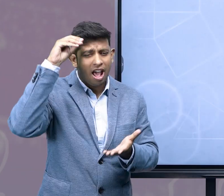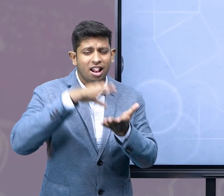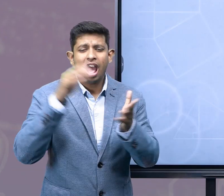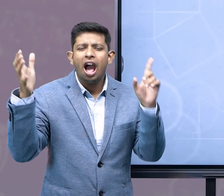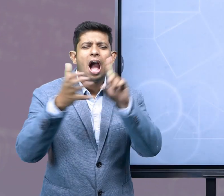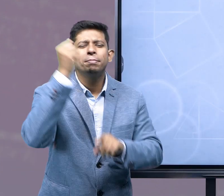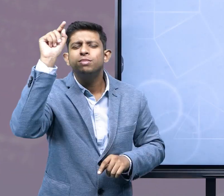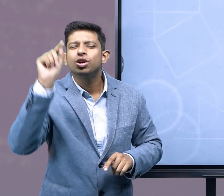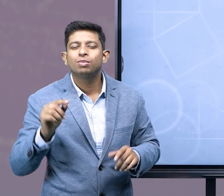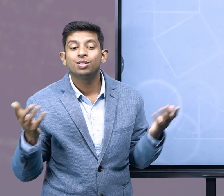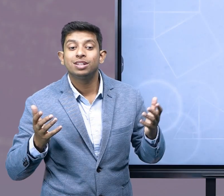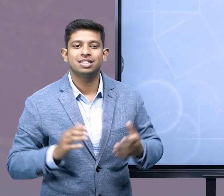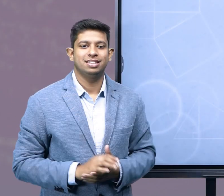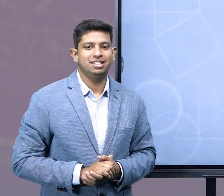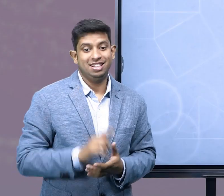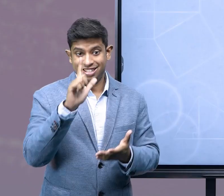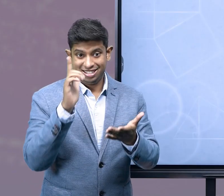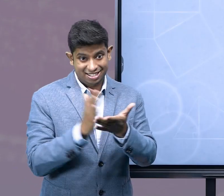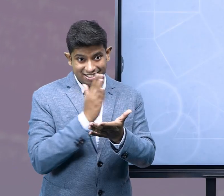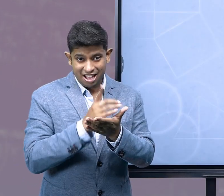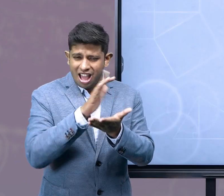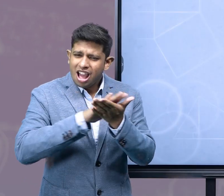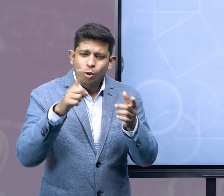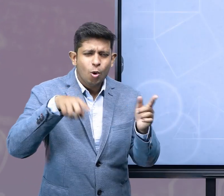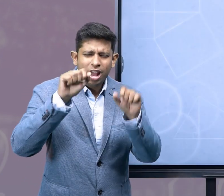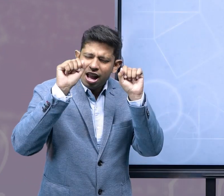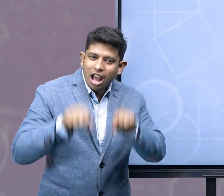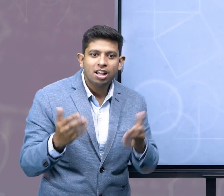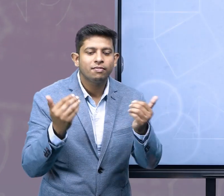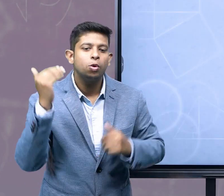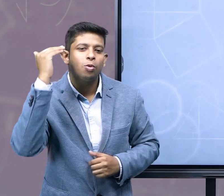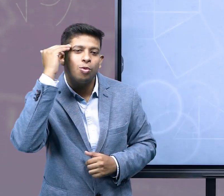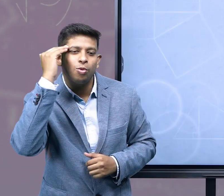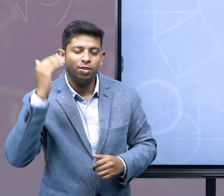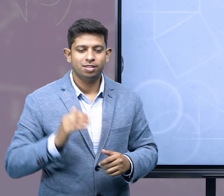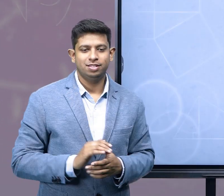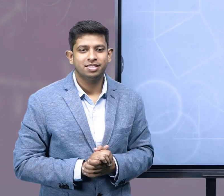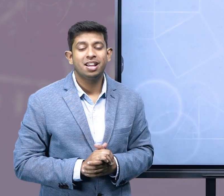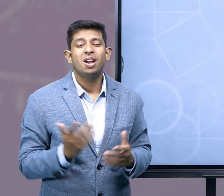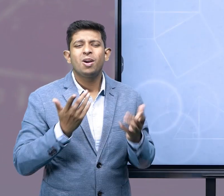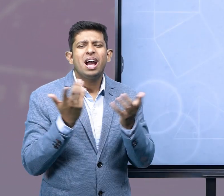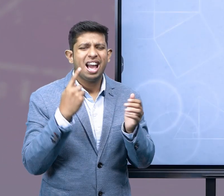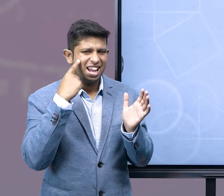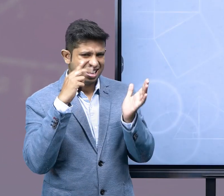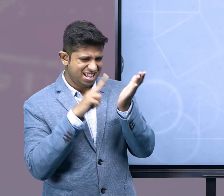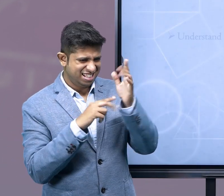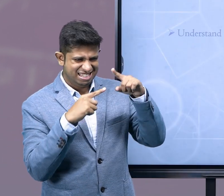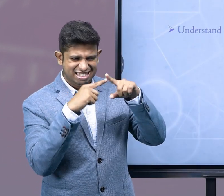करते हैं। अधिगम परिणाम। इस पाठ को पूरा करने के बाद आप सक्षम होंगे यह समझने में